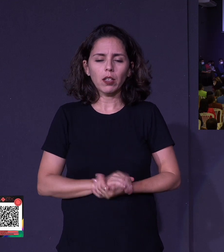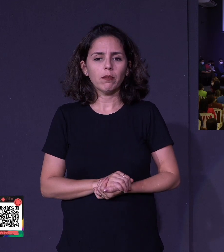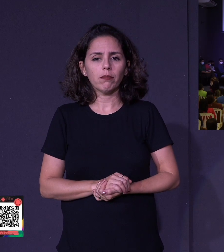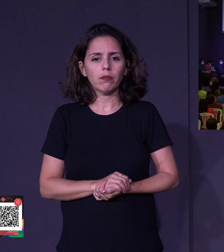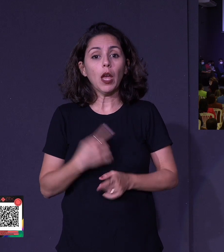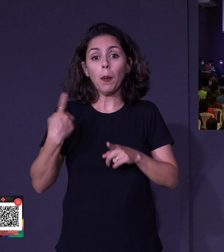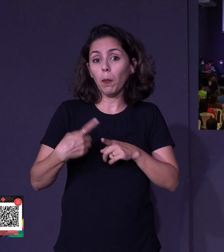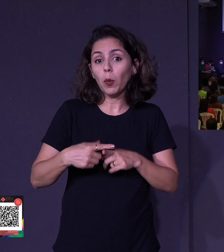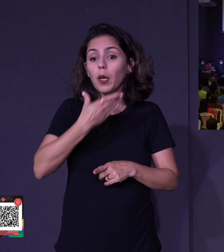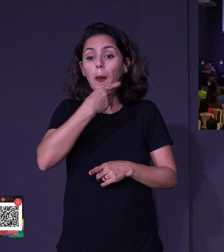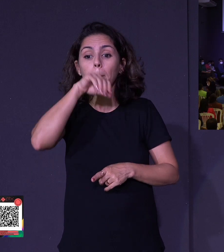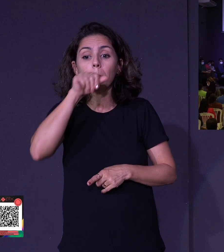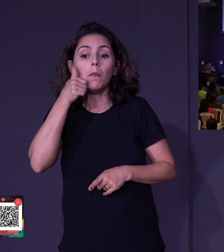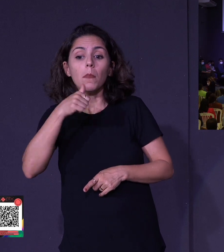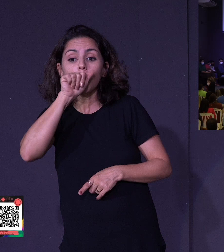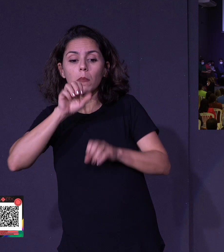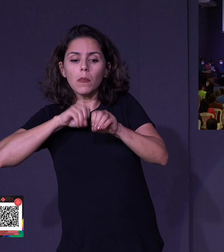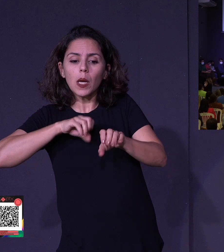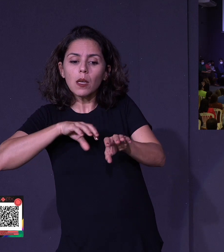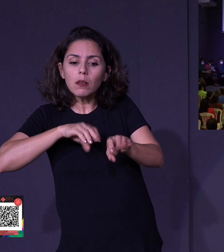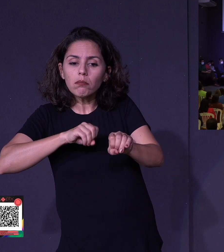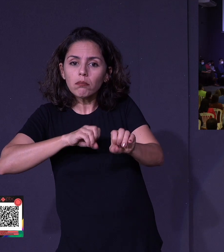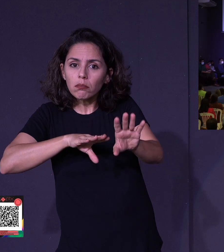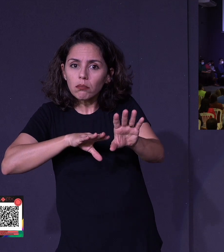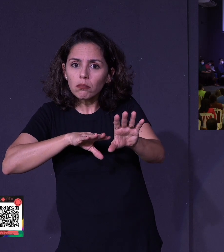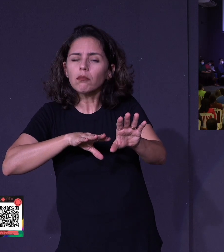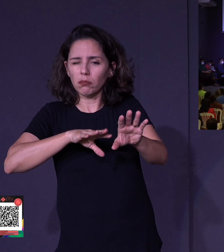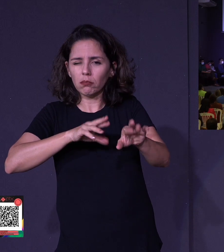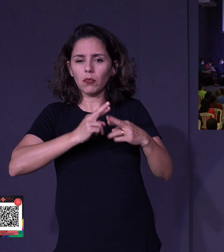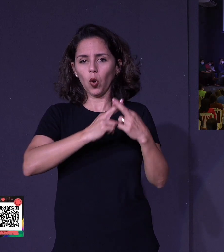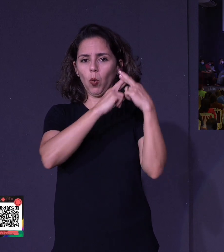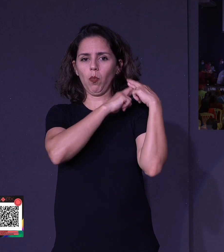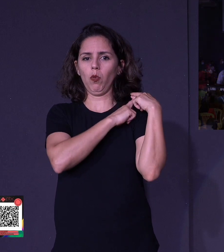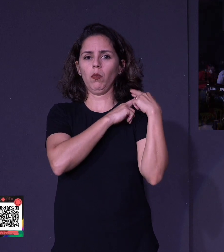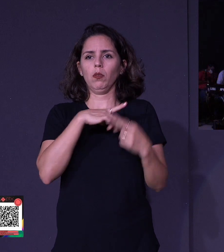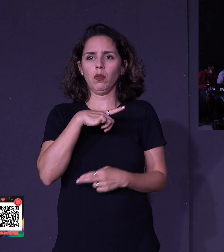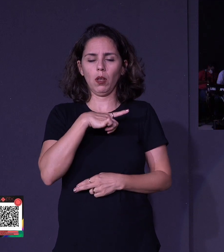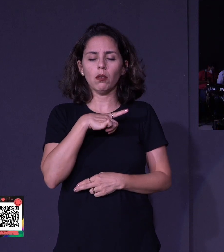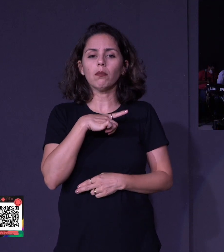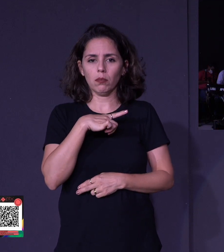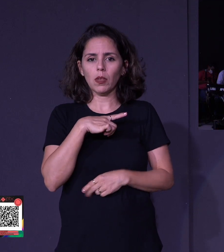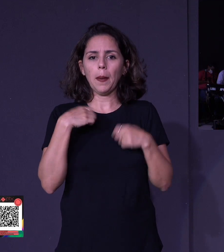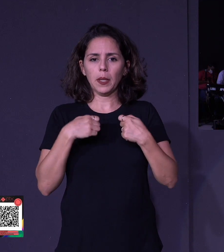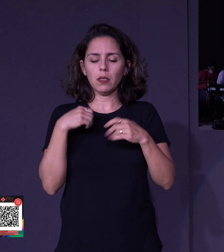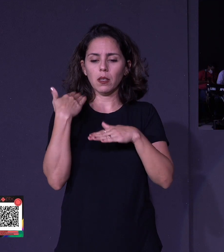Então, à medida que a idade vai chegando, essa responsabilidade, essa liberdade tem que ser progressiva e